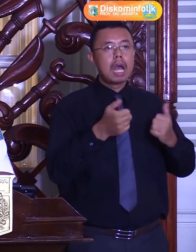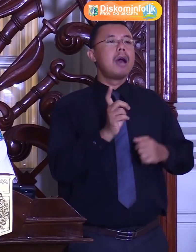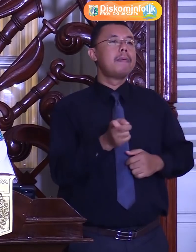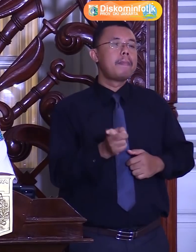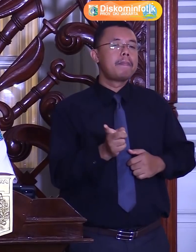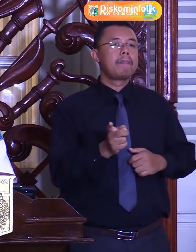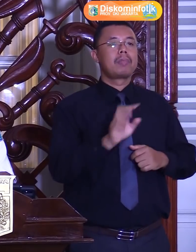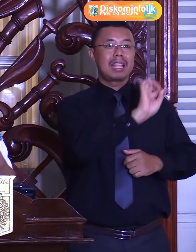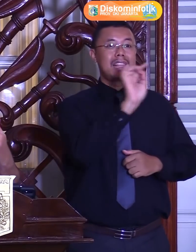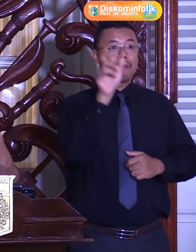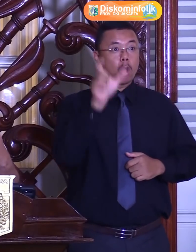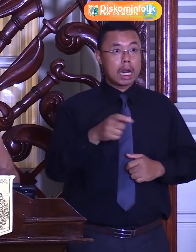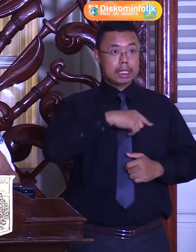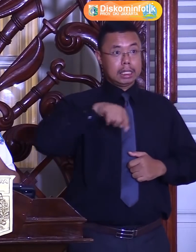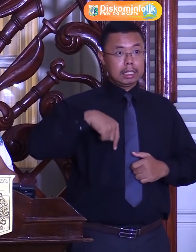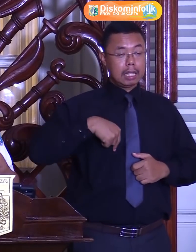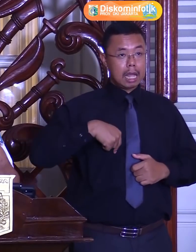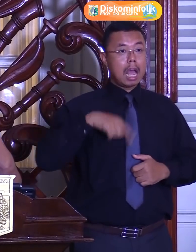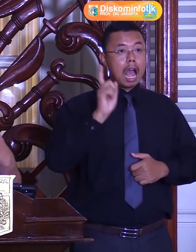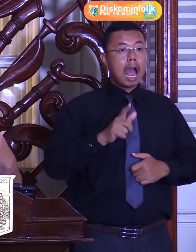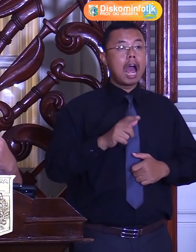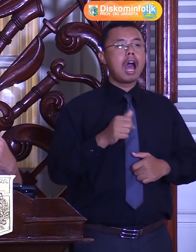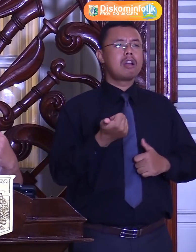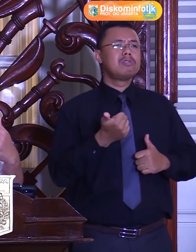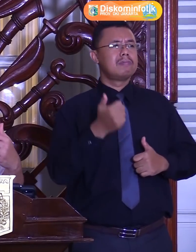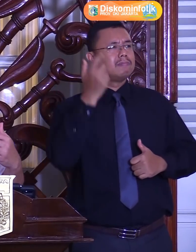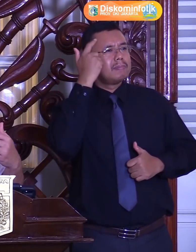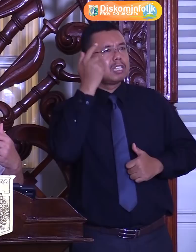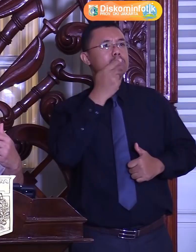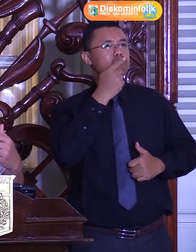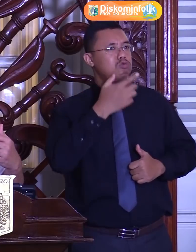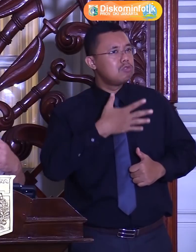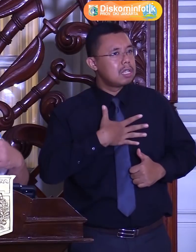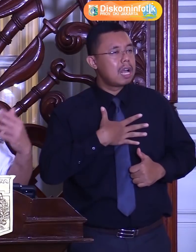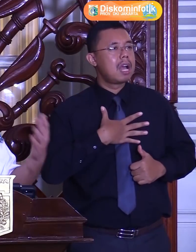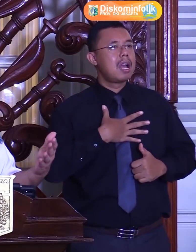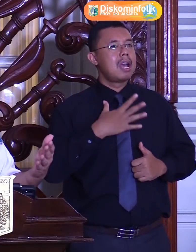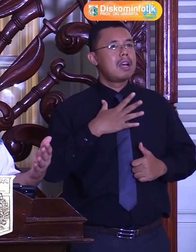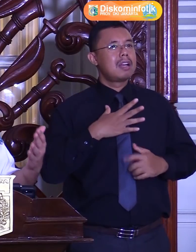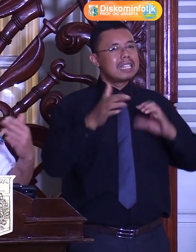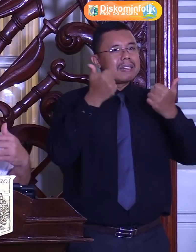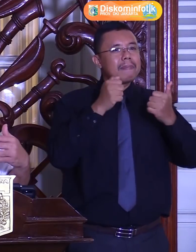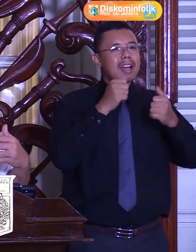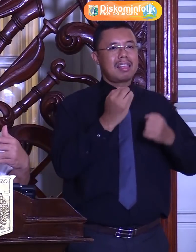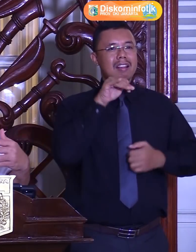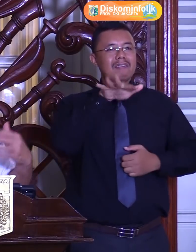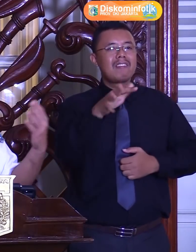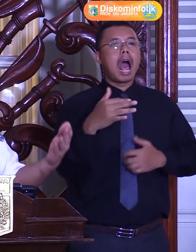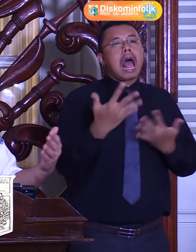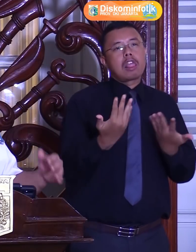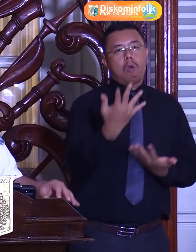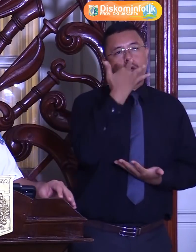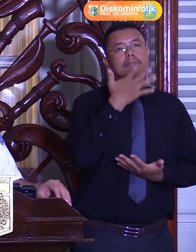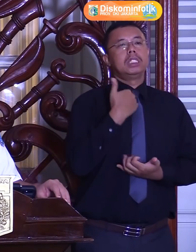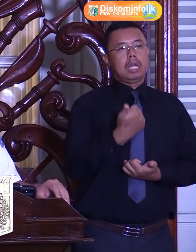setiap orang, setiap kita harus mengasumsikan punya potensi menularkan dan punya potensi